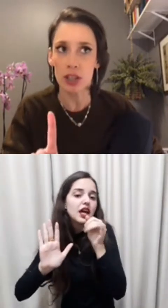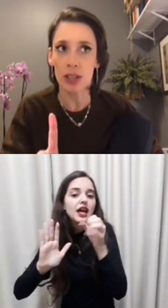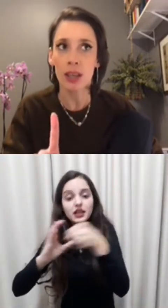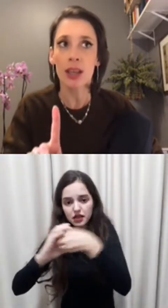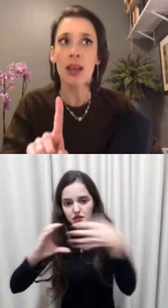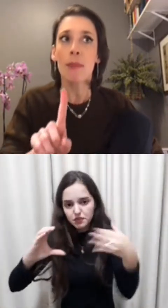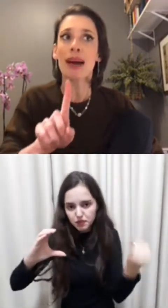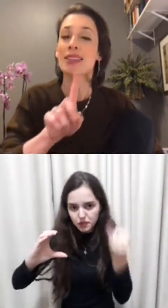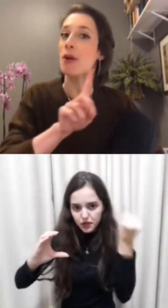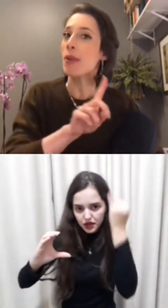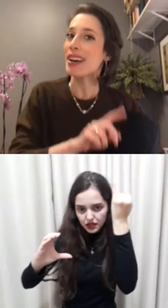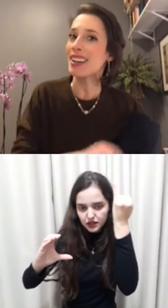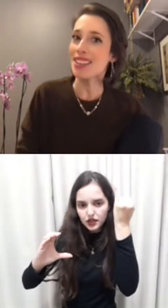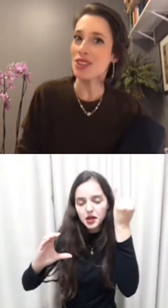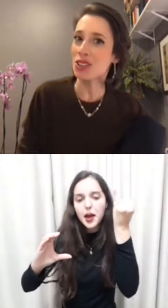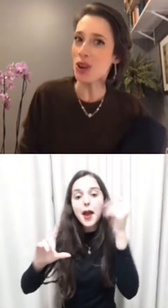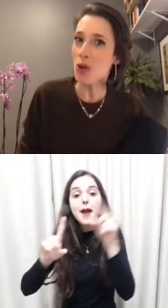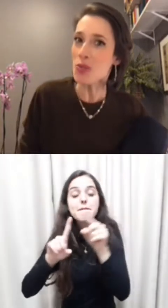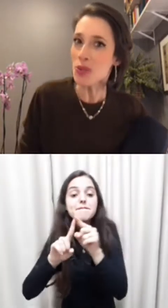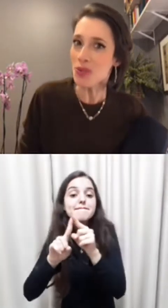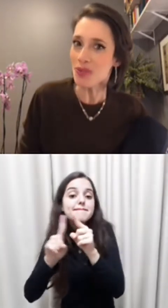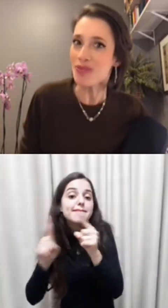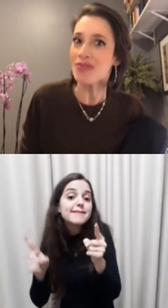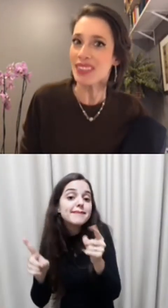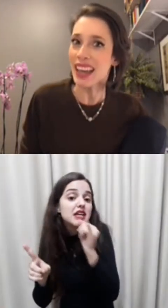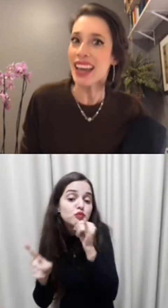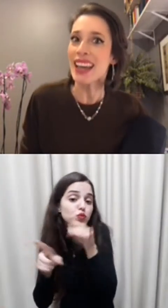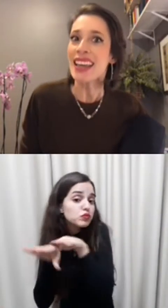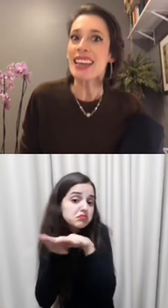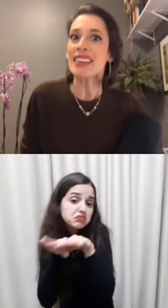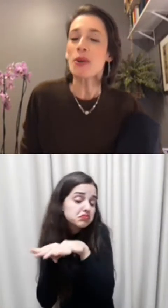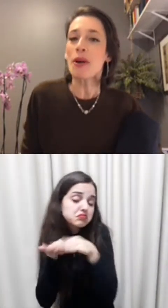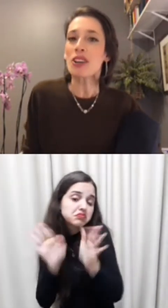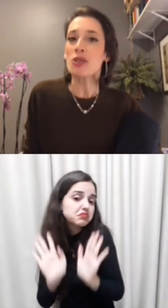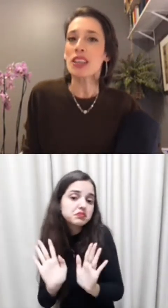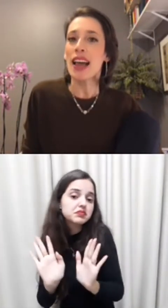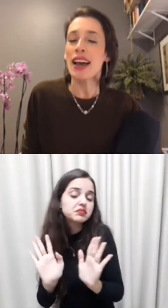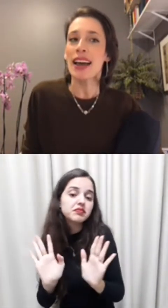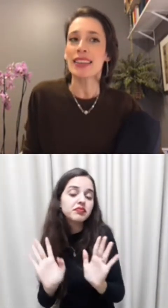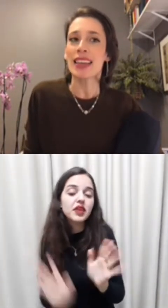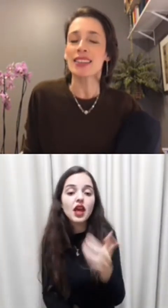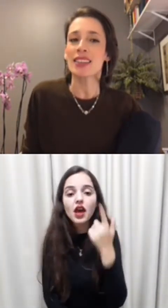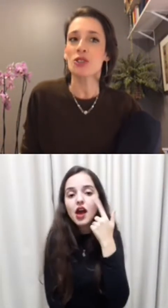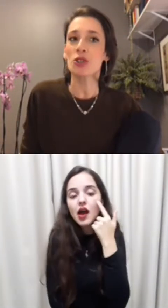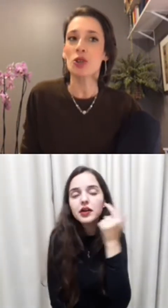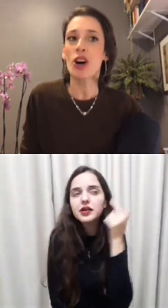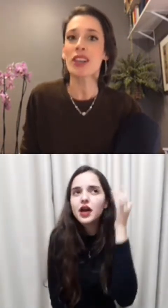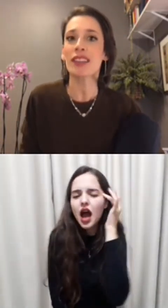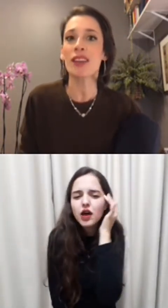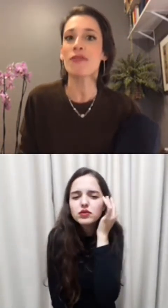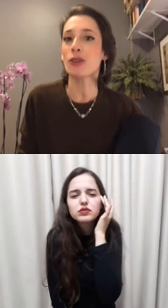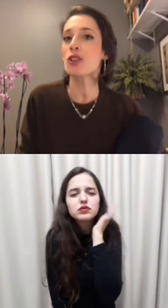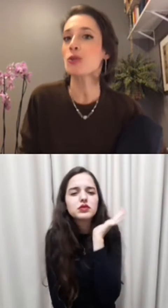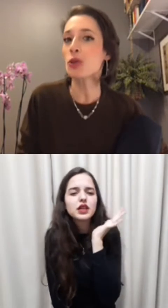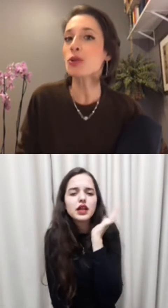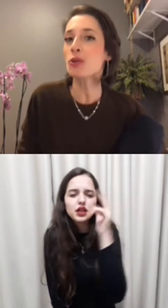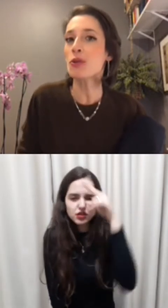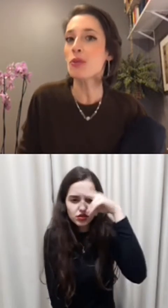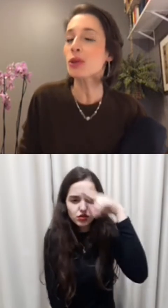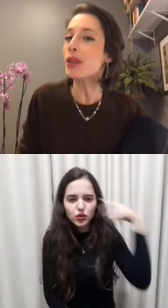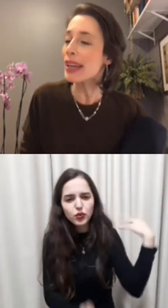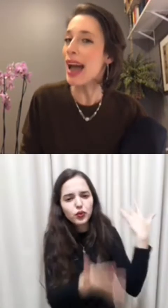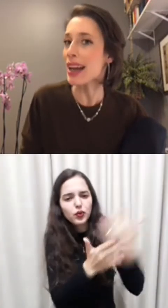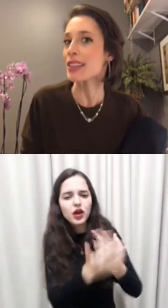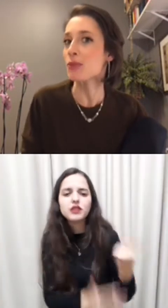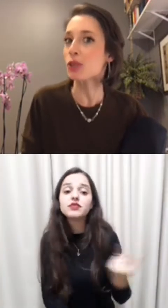importante, mas não é uma característica comum, né? Então eu acho que nessa história tem valores muito,